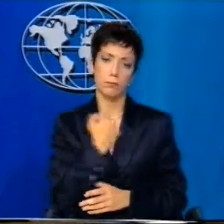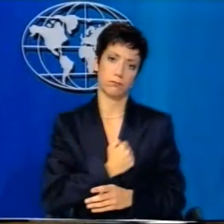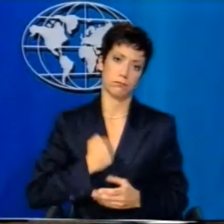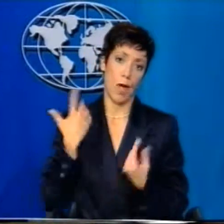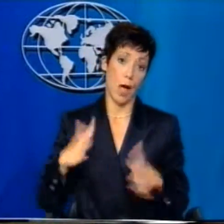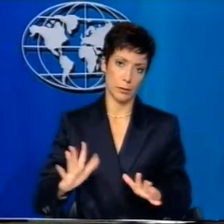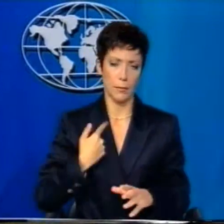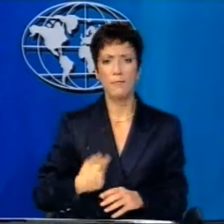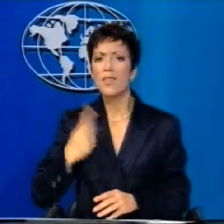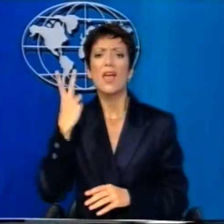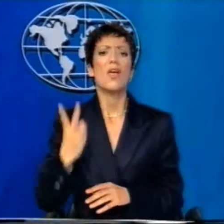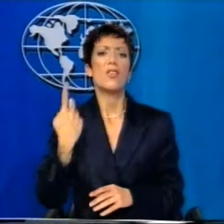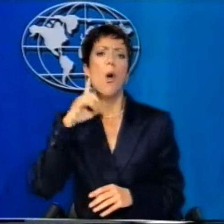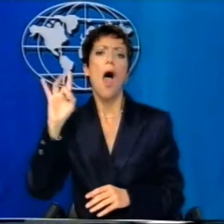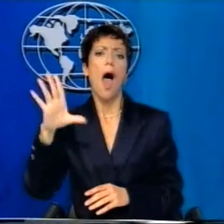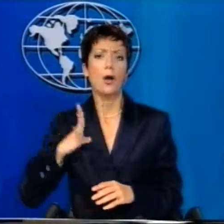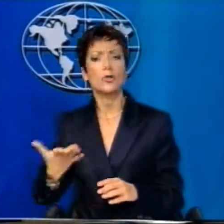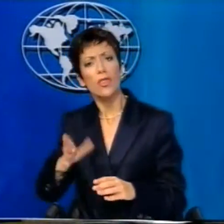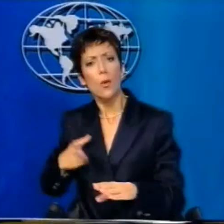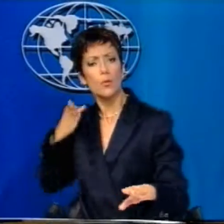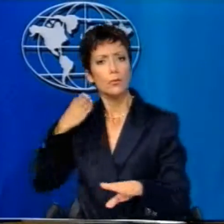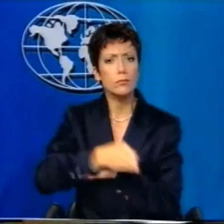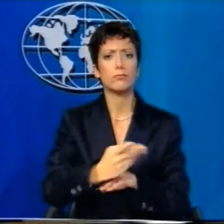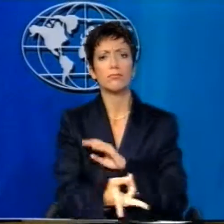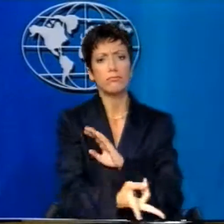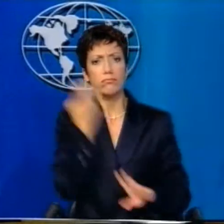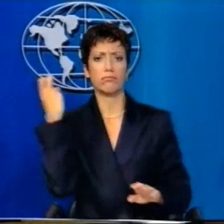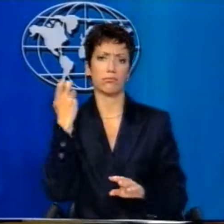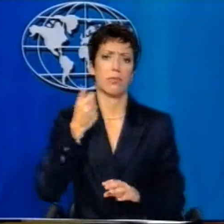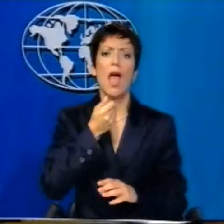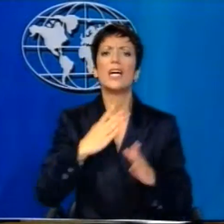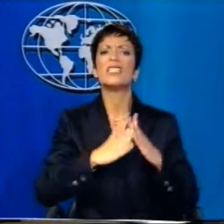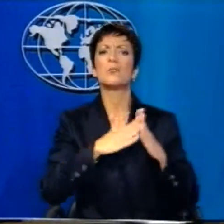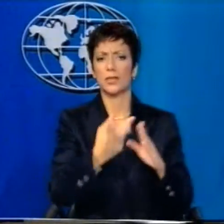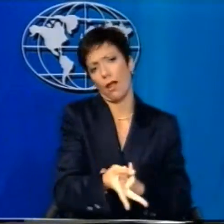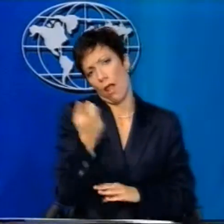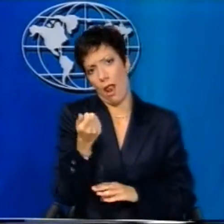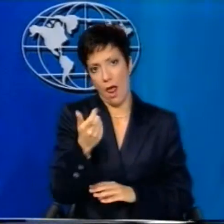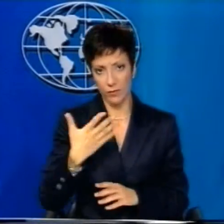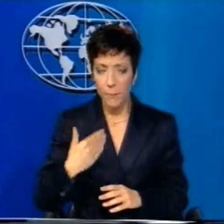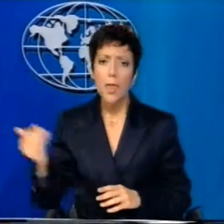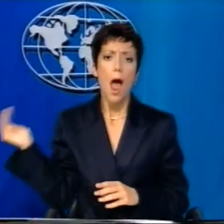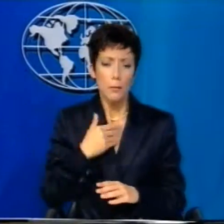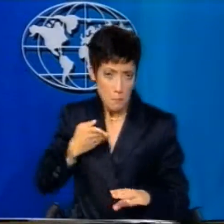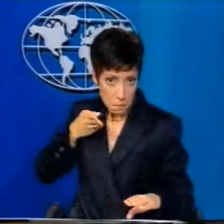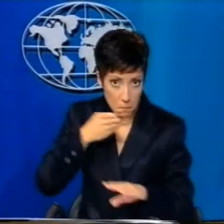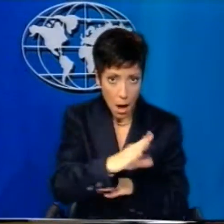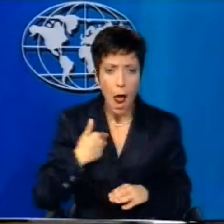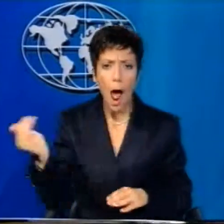το διαμέρισμα της Κρυσταλλίας Βροντάκη στην οδό Γκούμα και Μουσούρων ήρθαν αντιμέτωποι με τον σύζυγό της Γεώργιο,